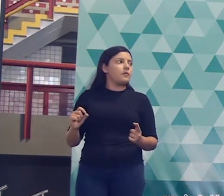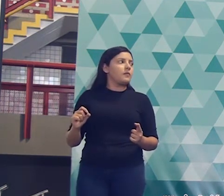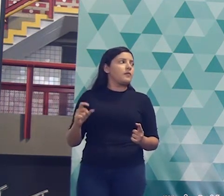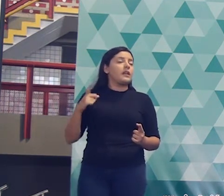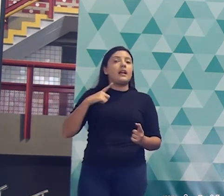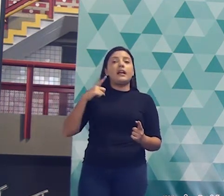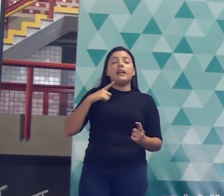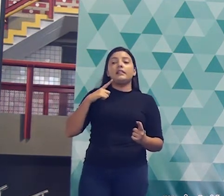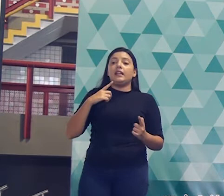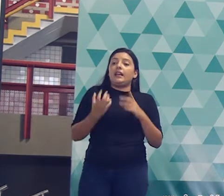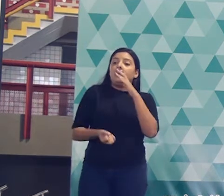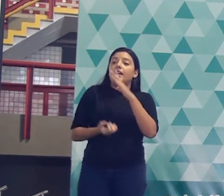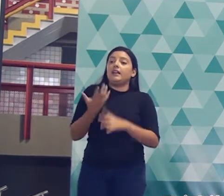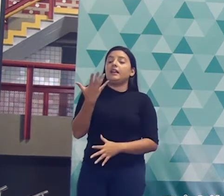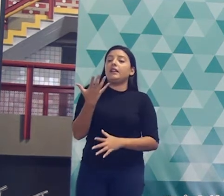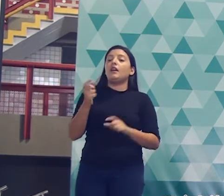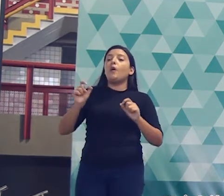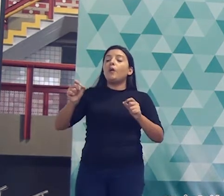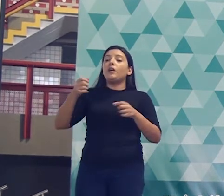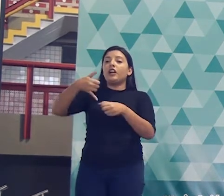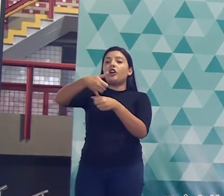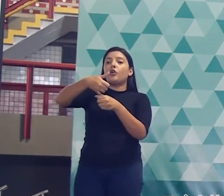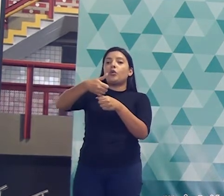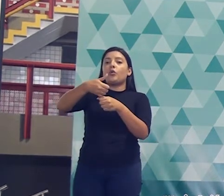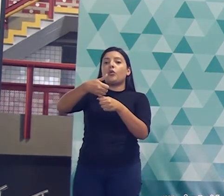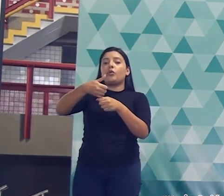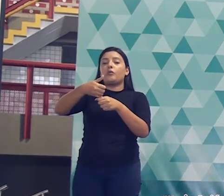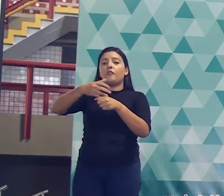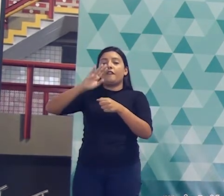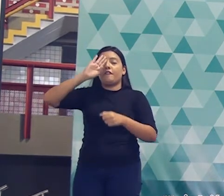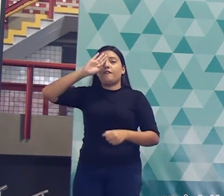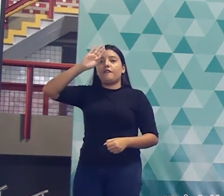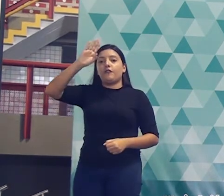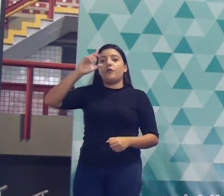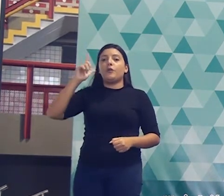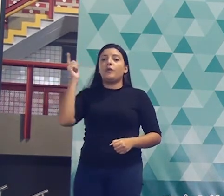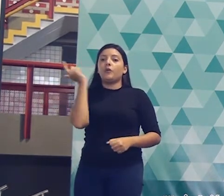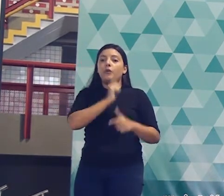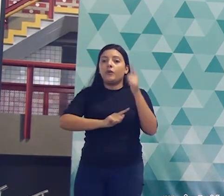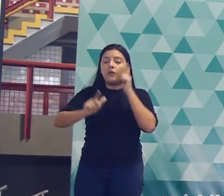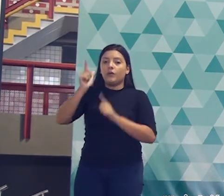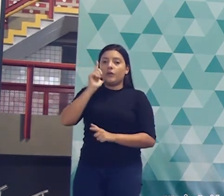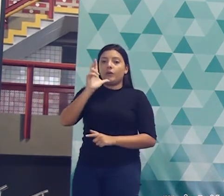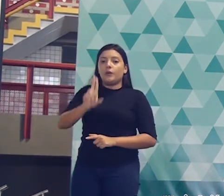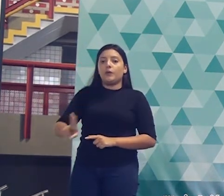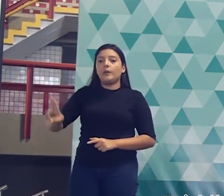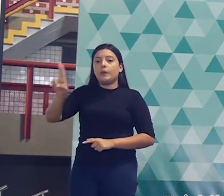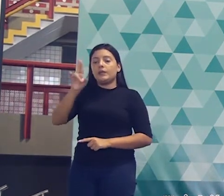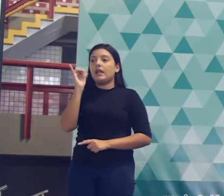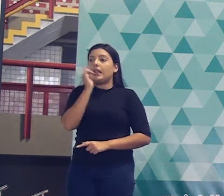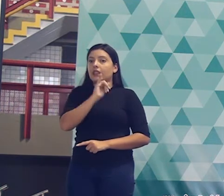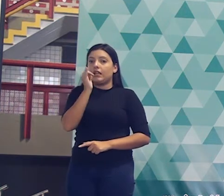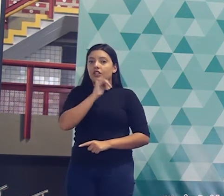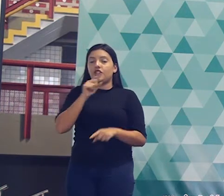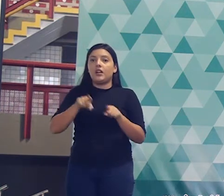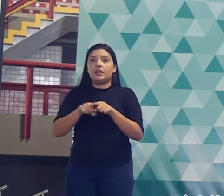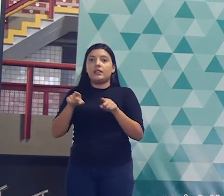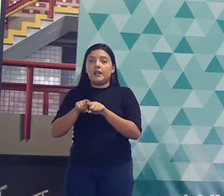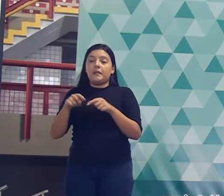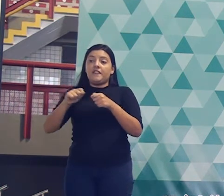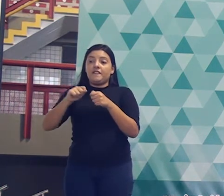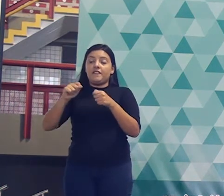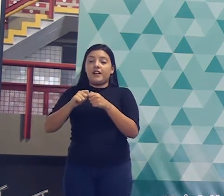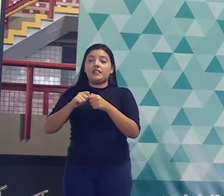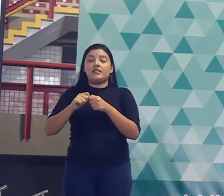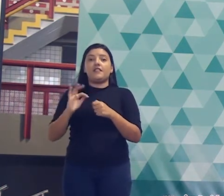a formação de substâncias combustíveis, que poderão ser utilizadas posteriormente para obtenção de energia e realização de trabalho